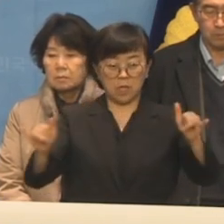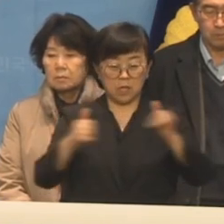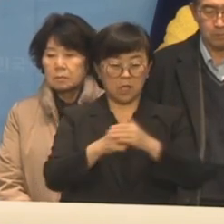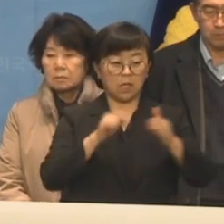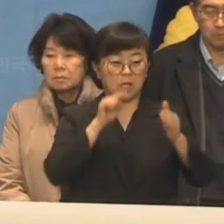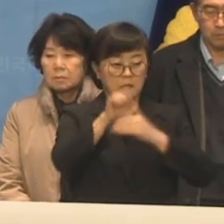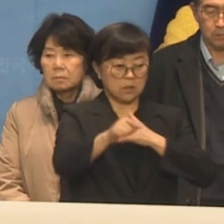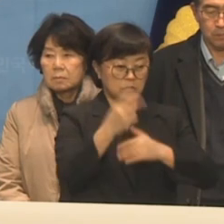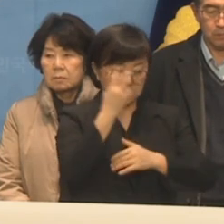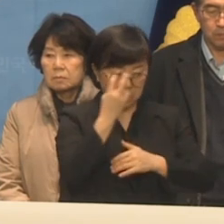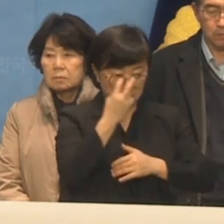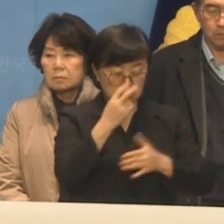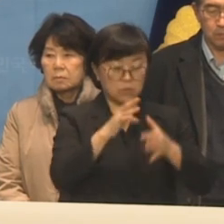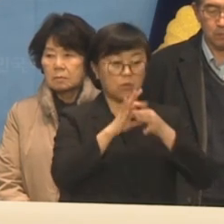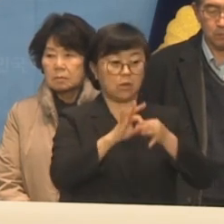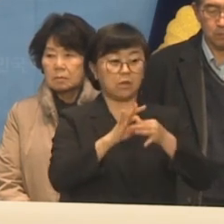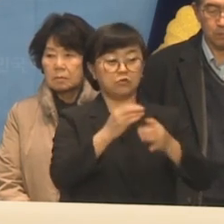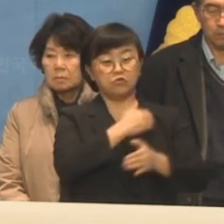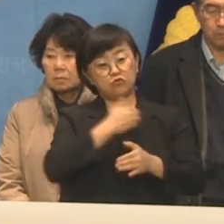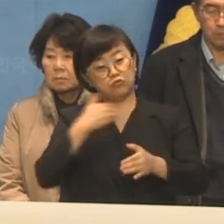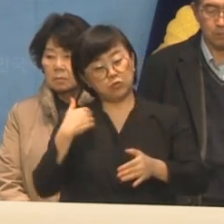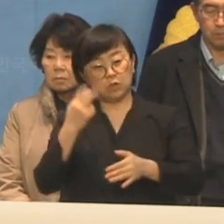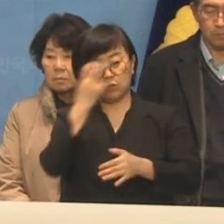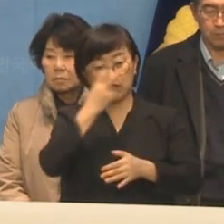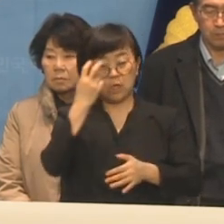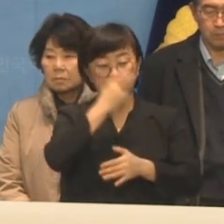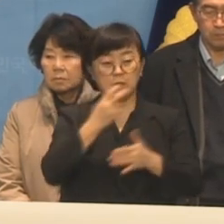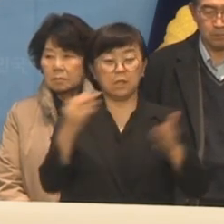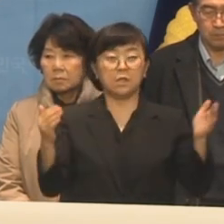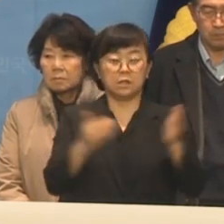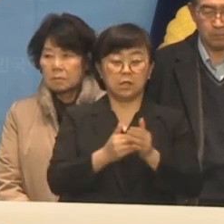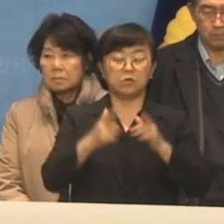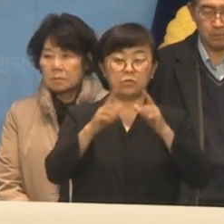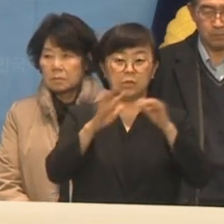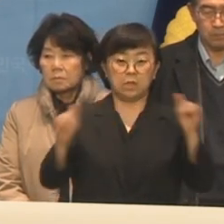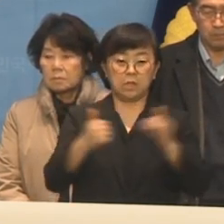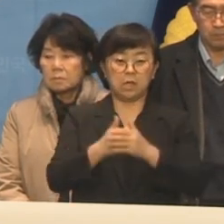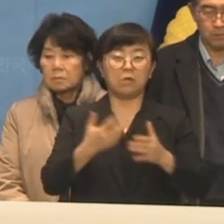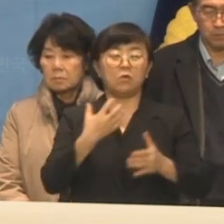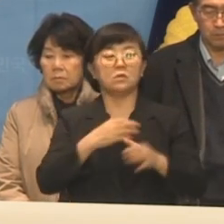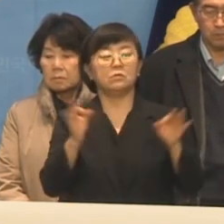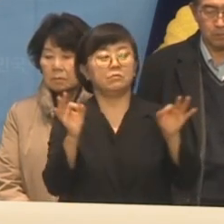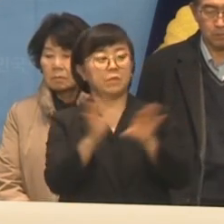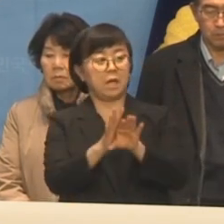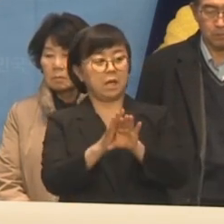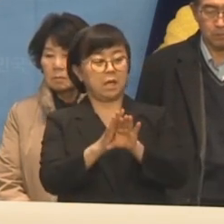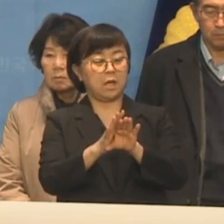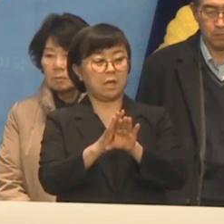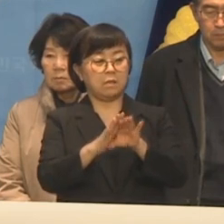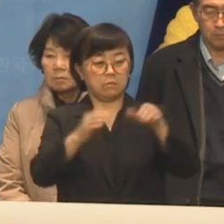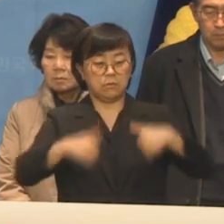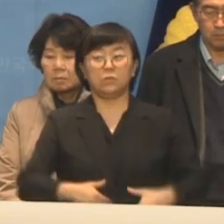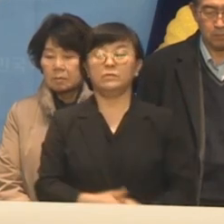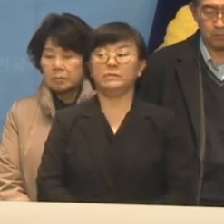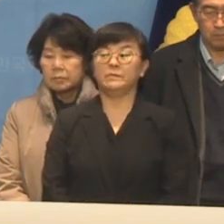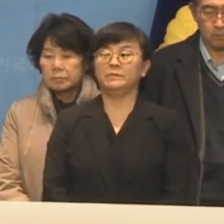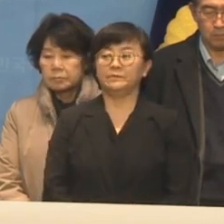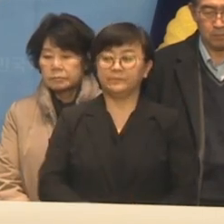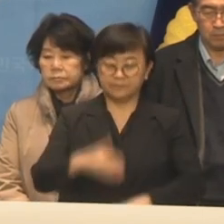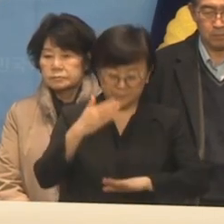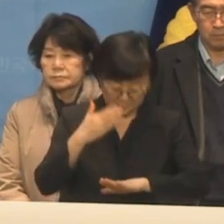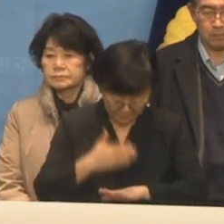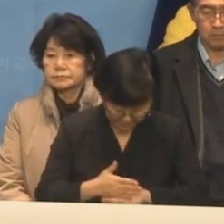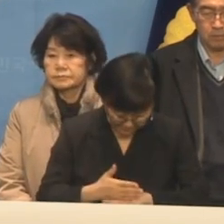조사를 통해 충분한 조사를 하여 주민의 우려를 말끔히 씻을 수 있어야 합니다.